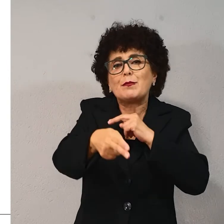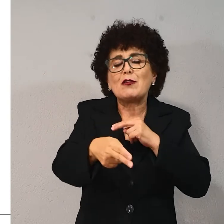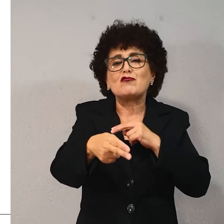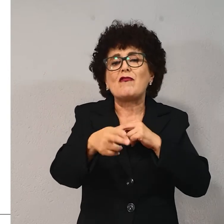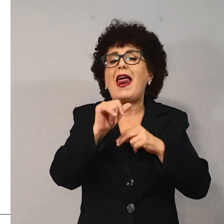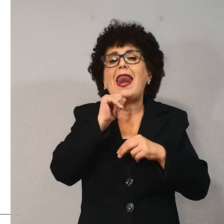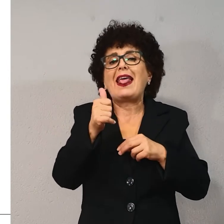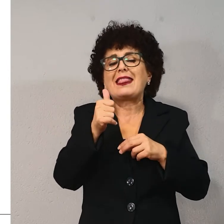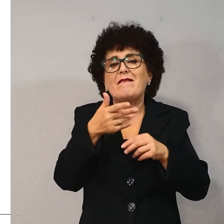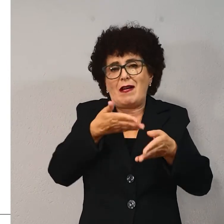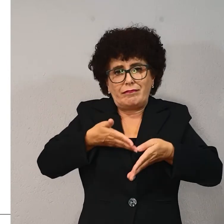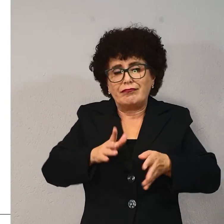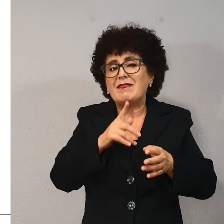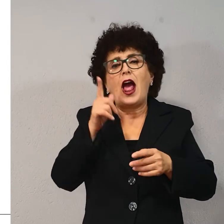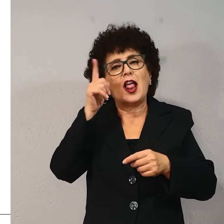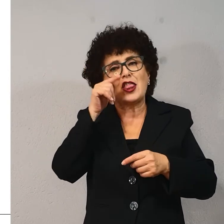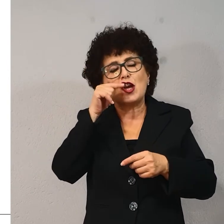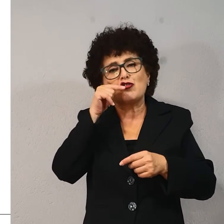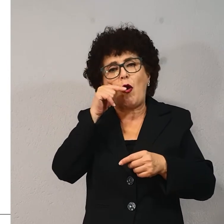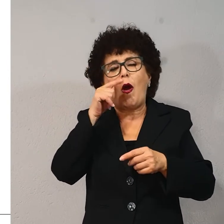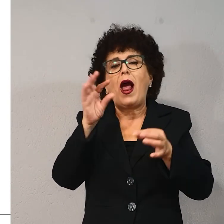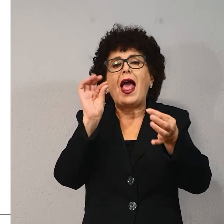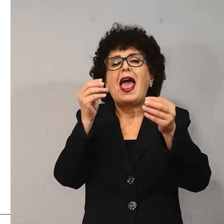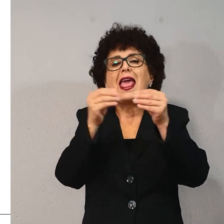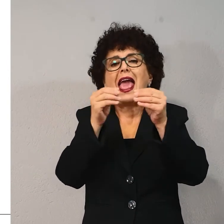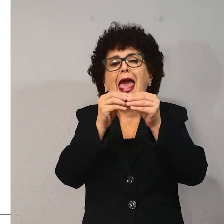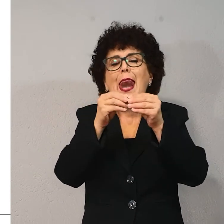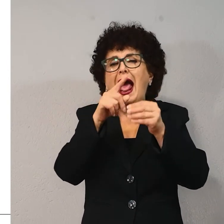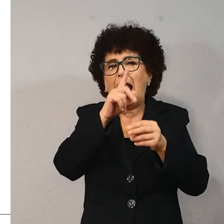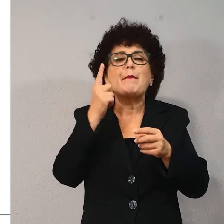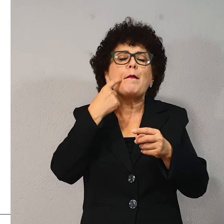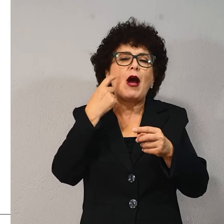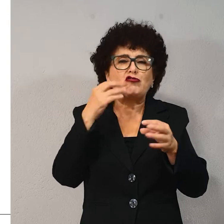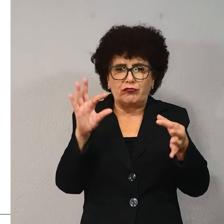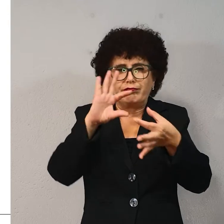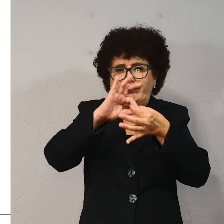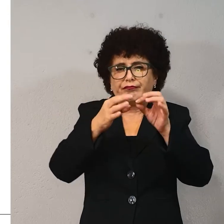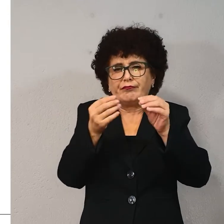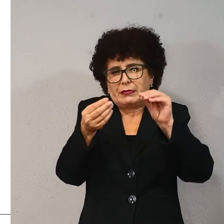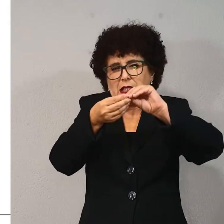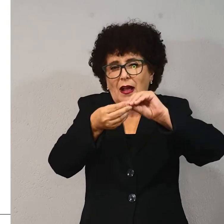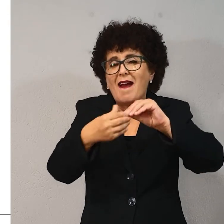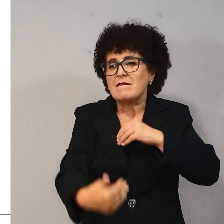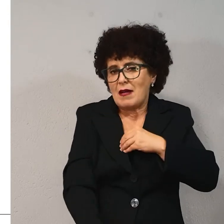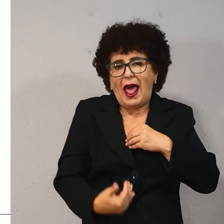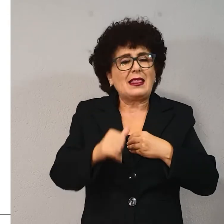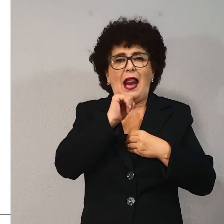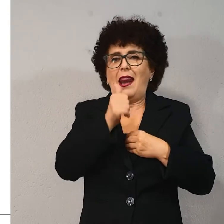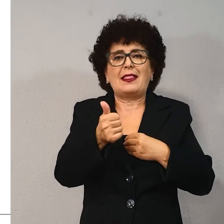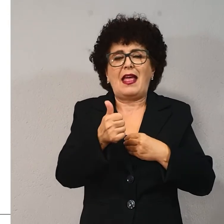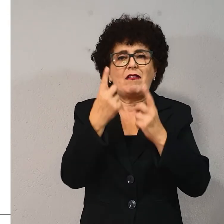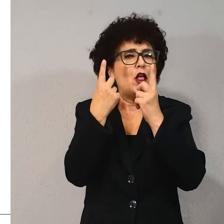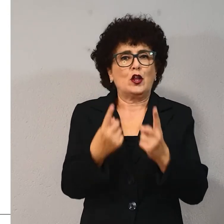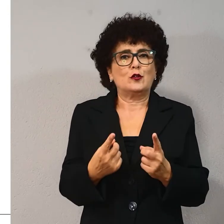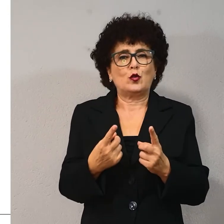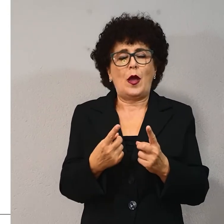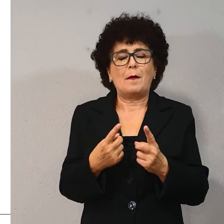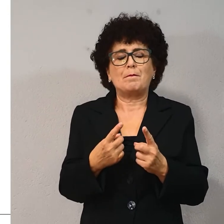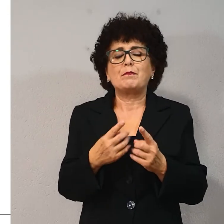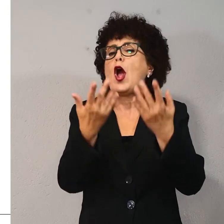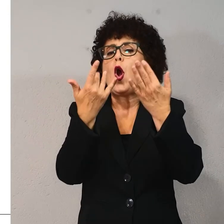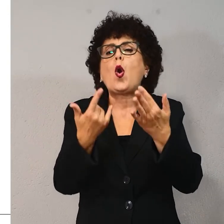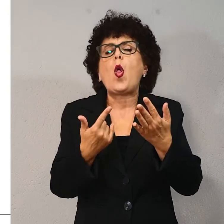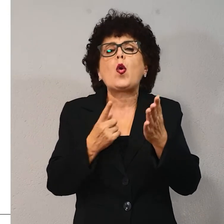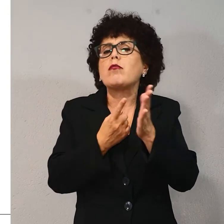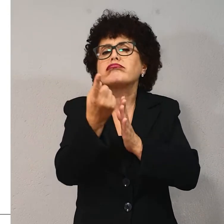оплодувањето. Го отежнува вгнездувањето на оплодената јајна клетка во шуплината на матката.